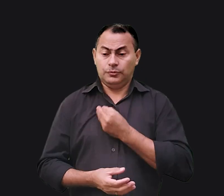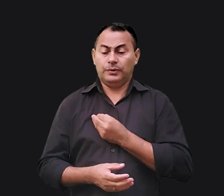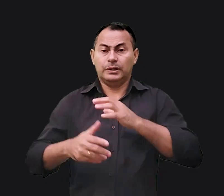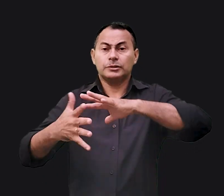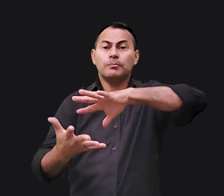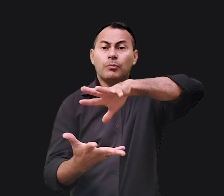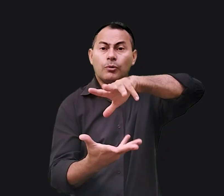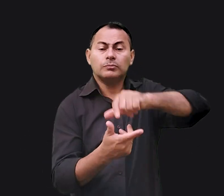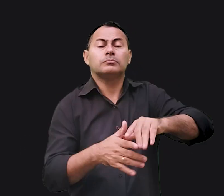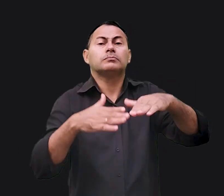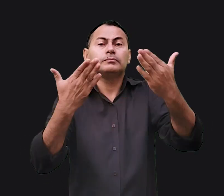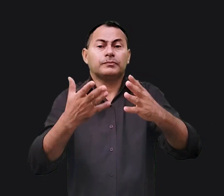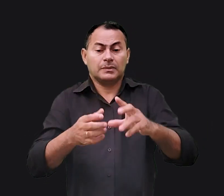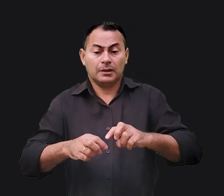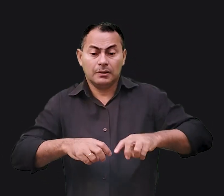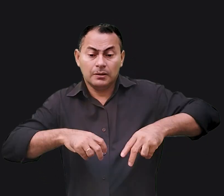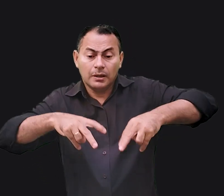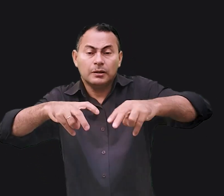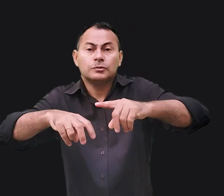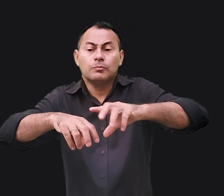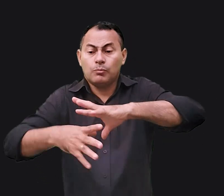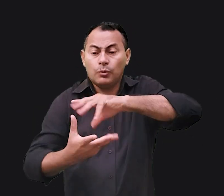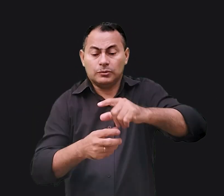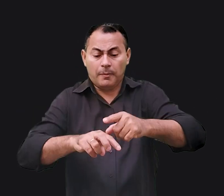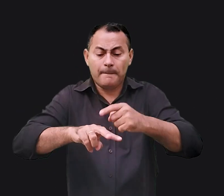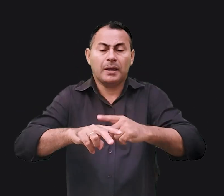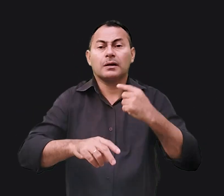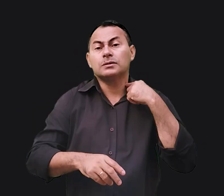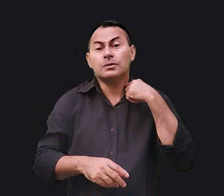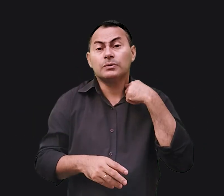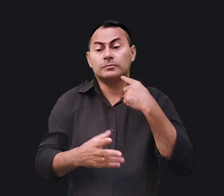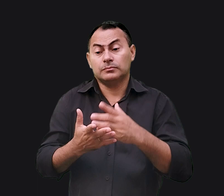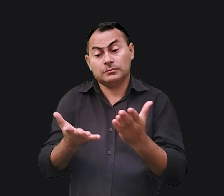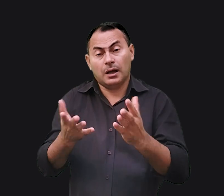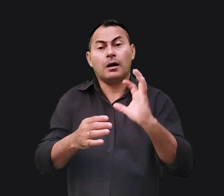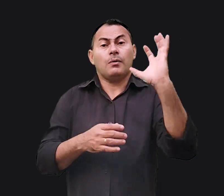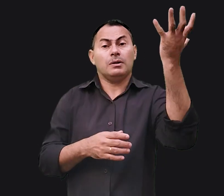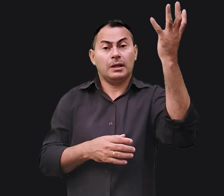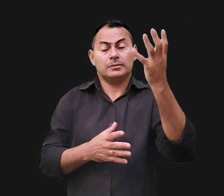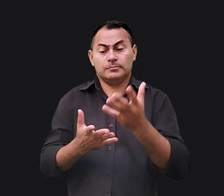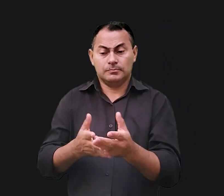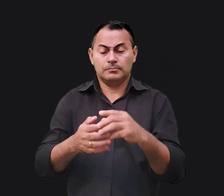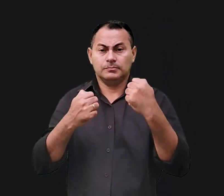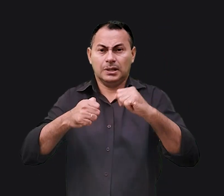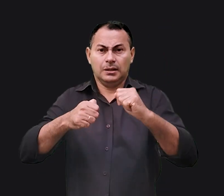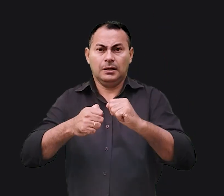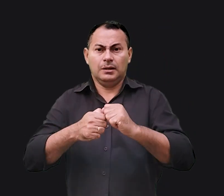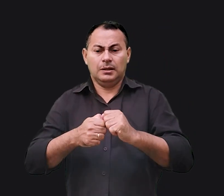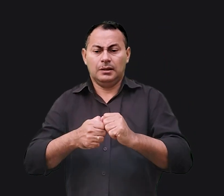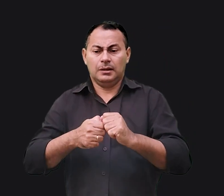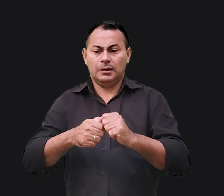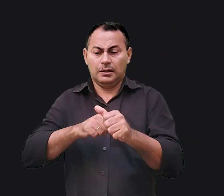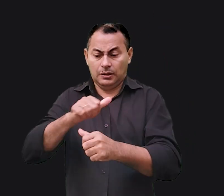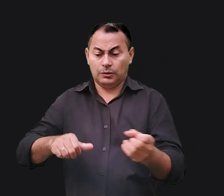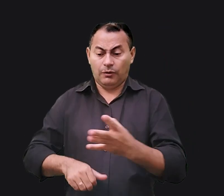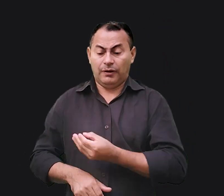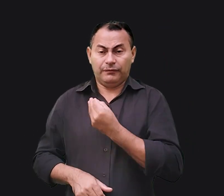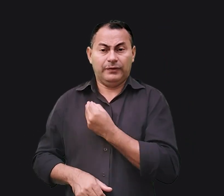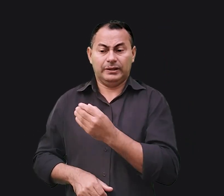neste mundo. E quando você anda por este mundo, seus pés ficam sujos. Quando isto acontece, você não precisa nascer de novo, só tem de lavar